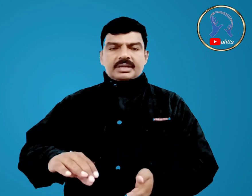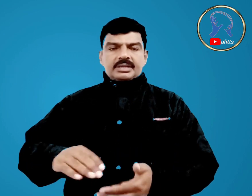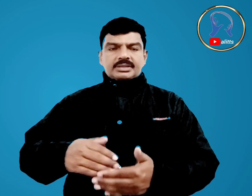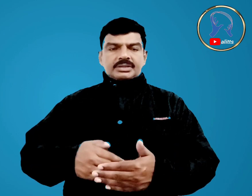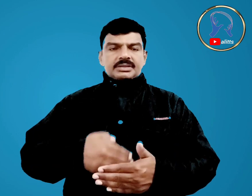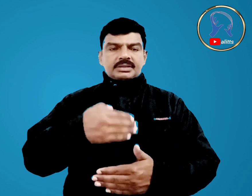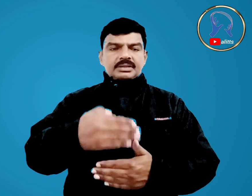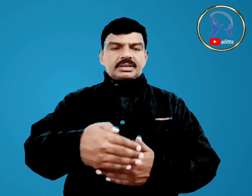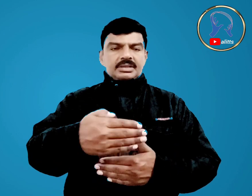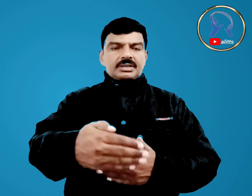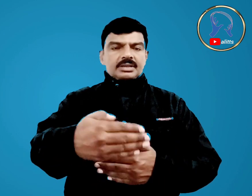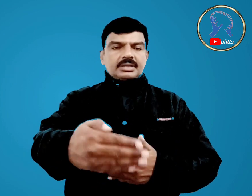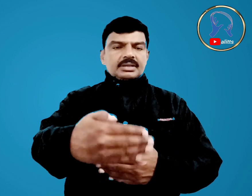पैदाइश आगे आगे